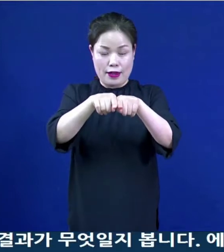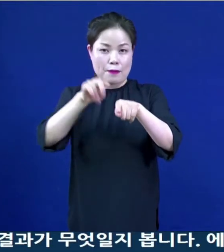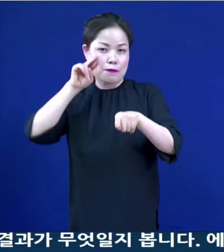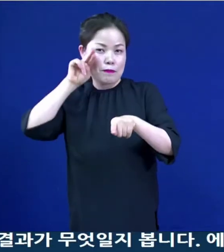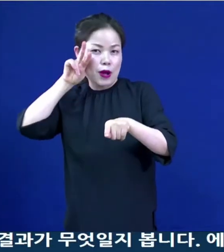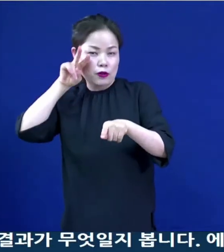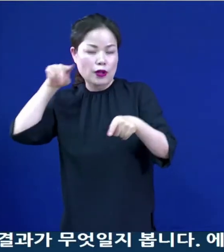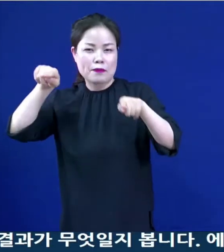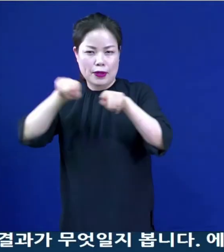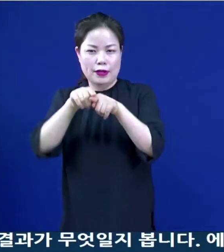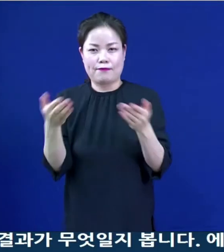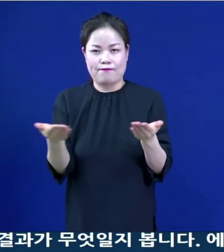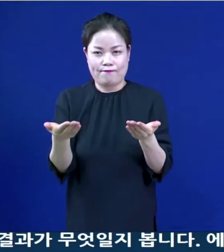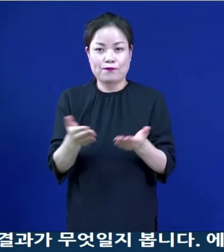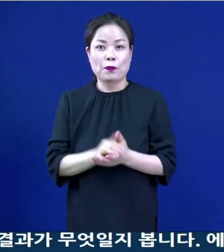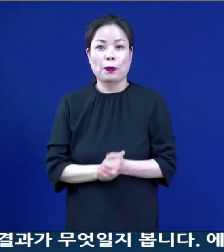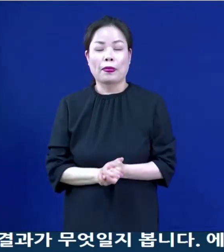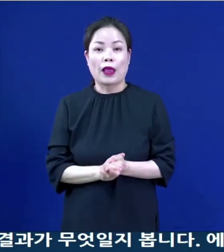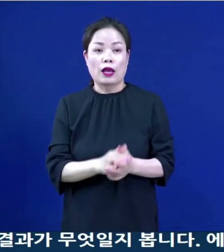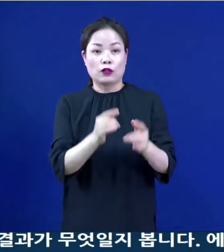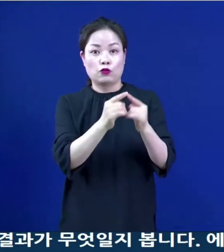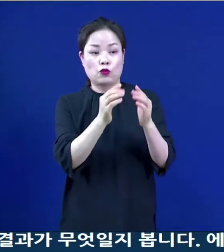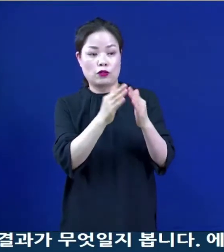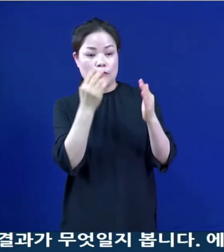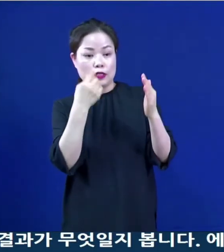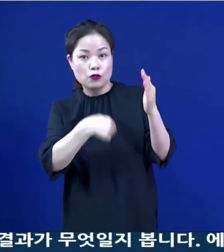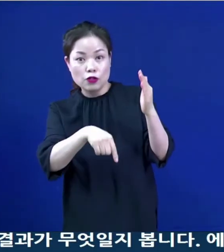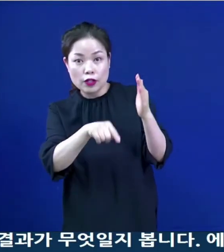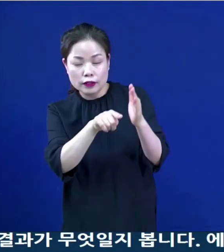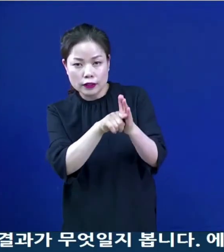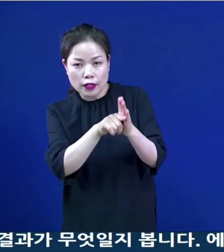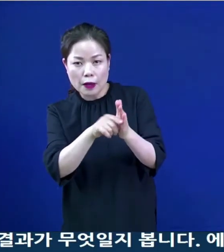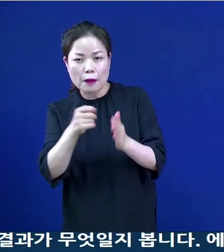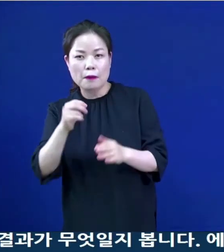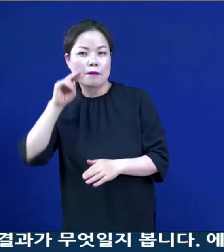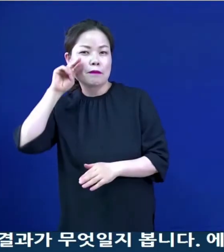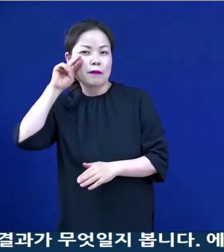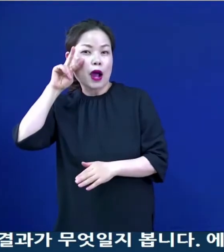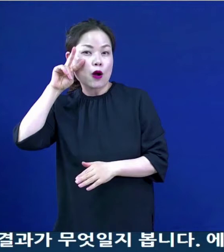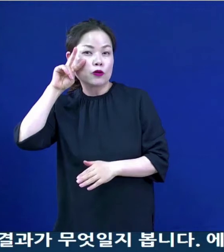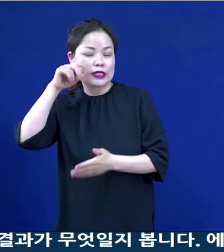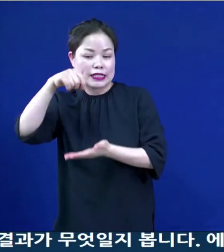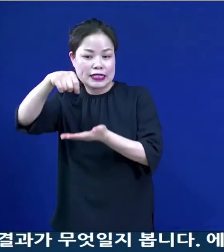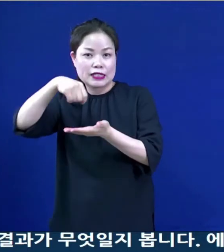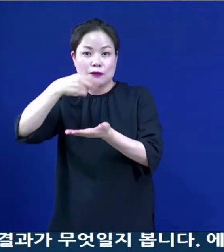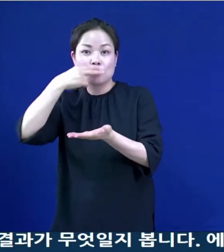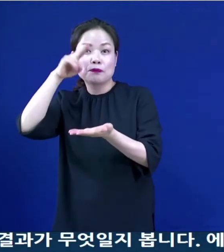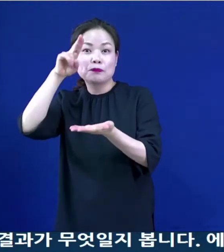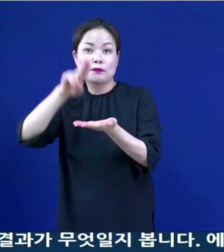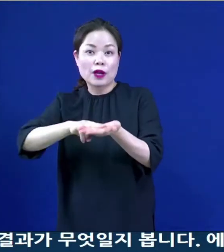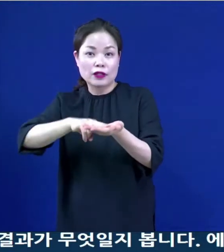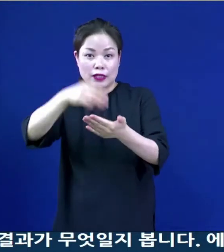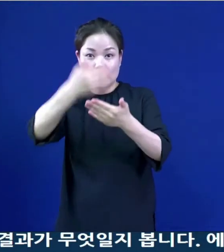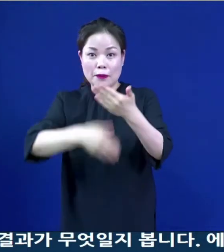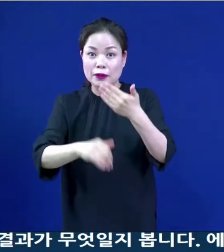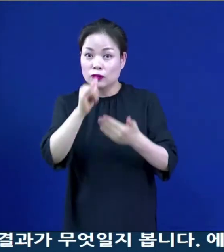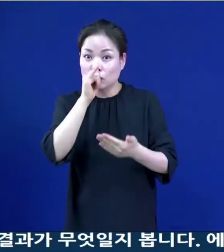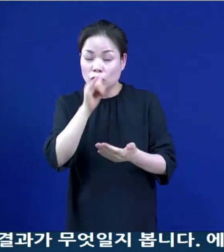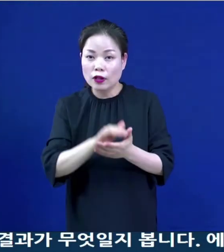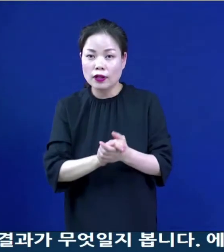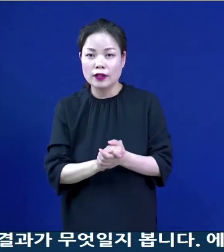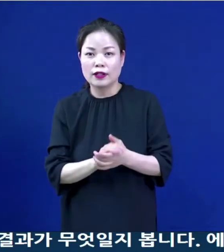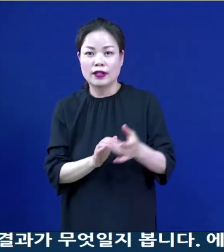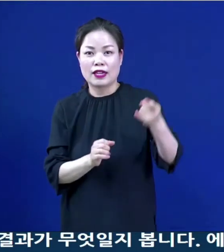이루어 가고요. 그 교회를 향해서 바울이 쓴 편지도 남아 있습니다. 어떤 편지이죠?